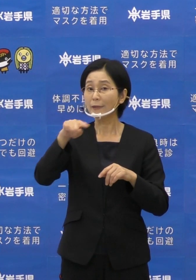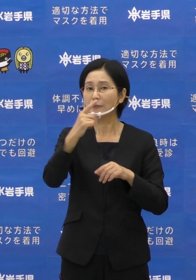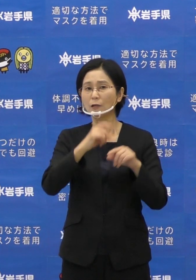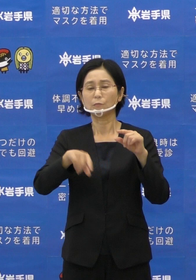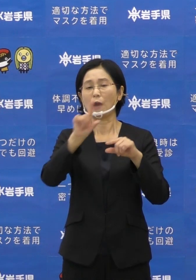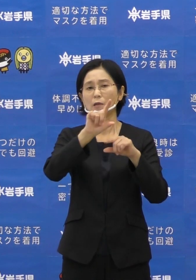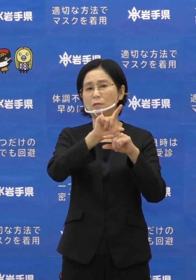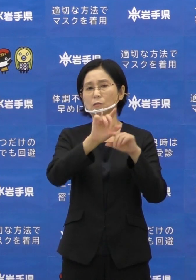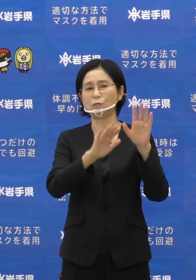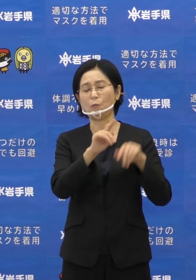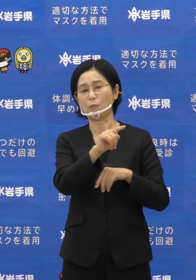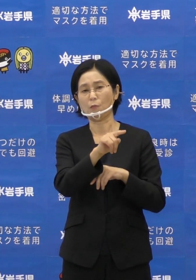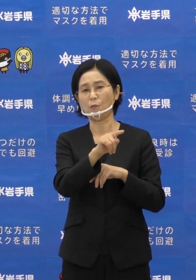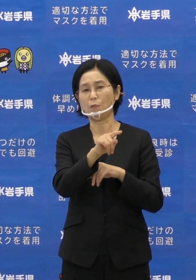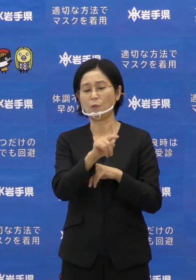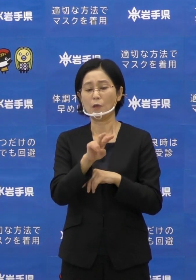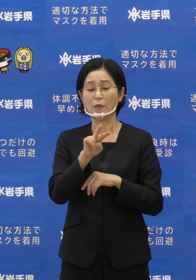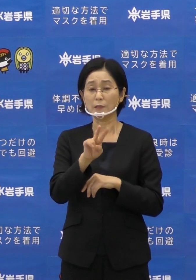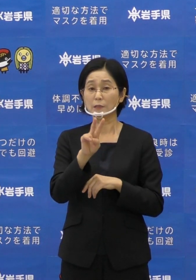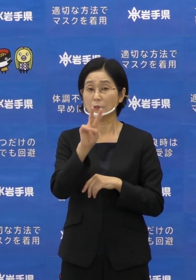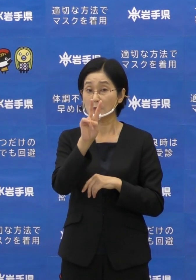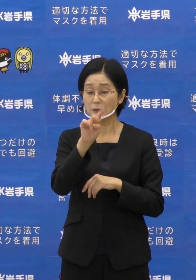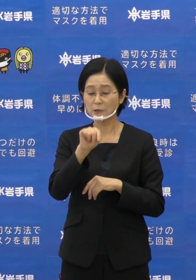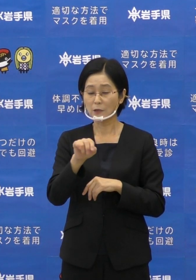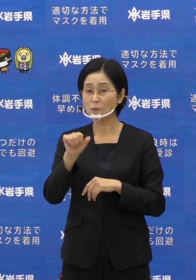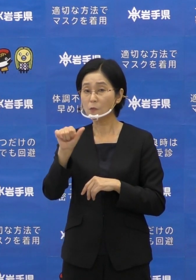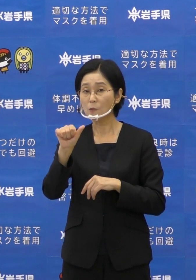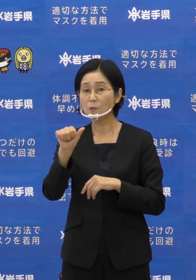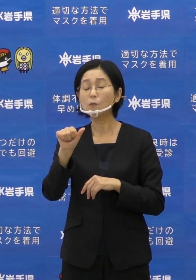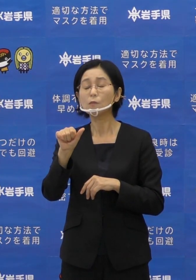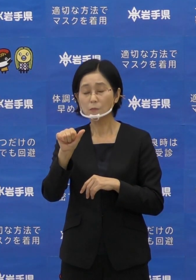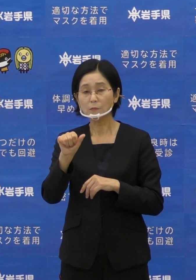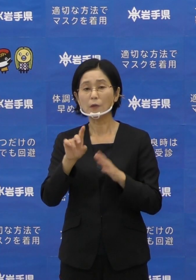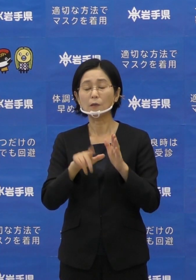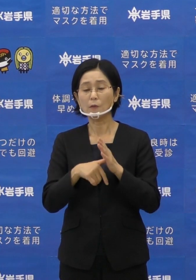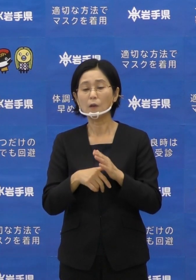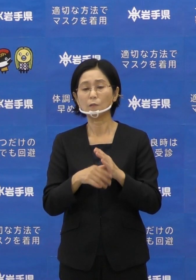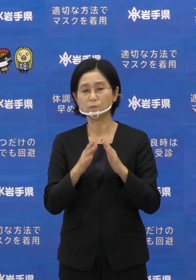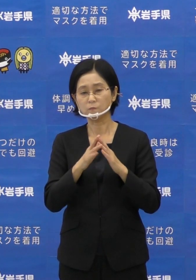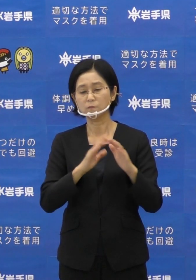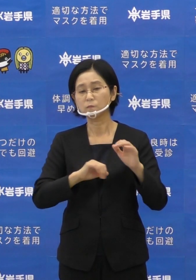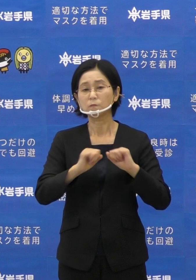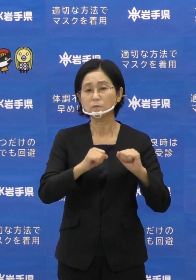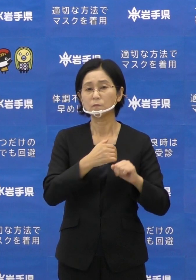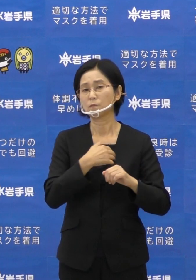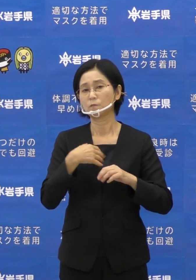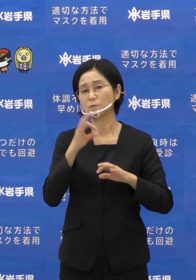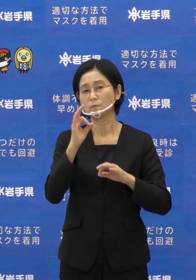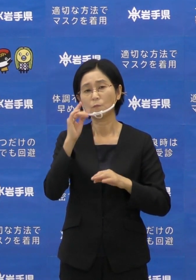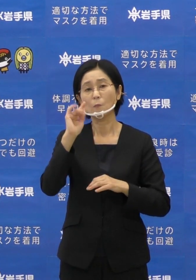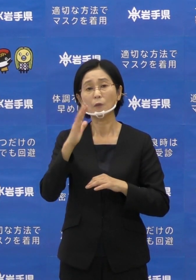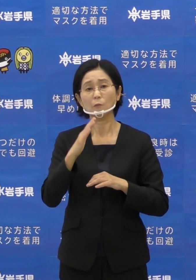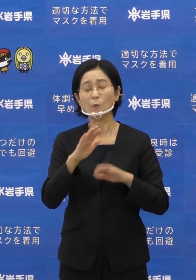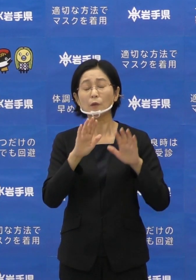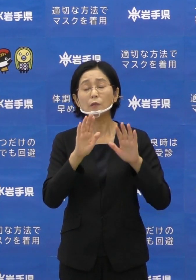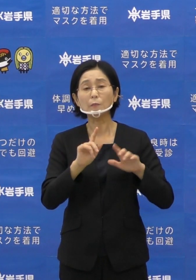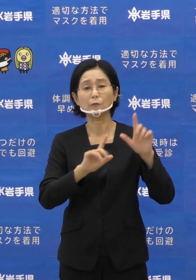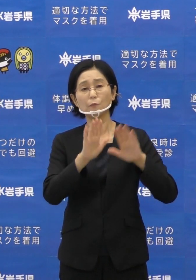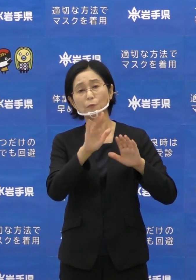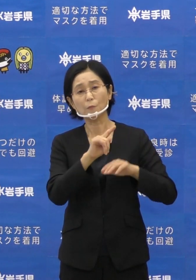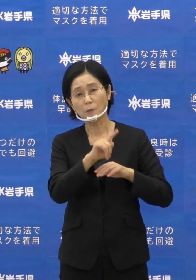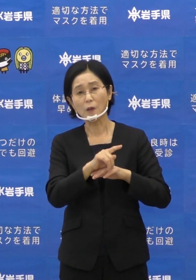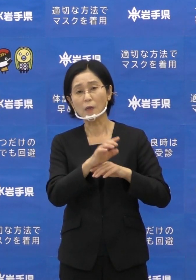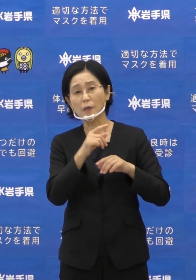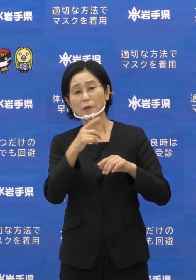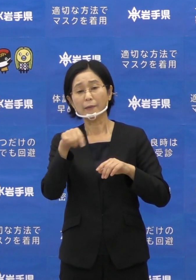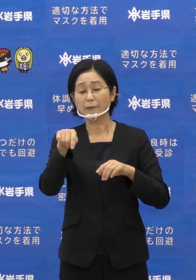2.5 であれば外に出てそこで感染するっていうリスクの今その100倍のリスクがあるということ